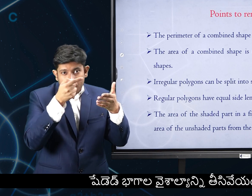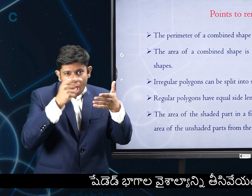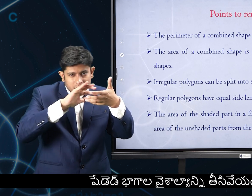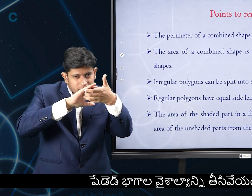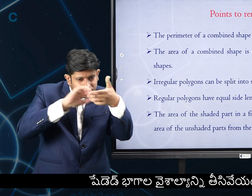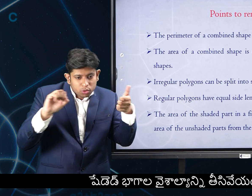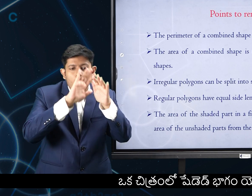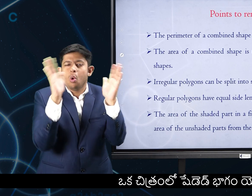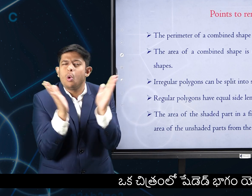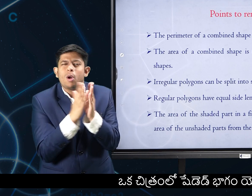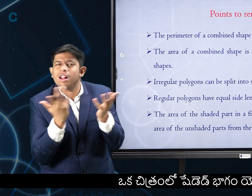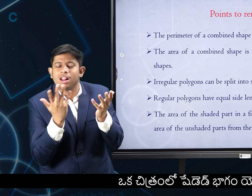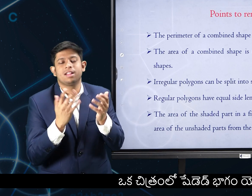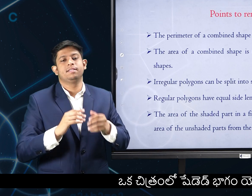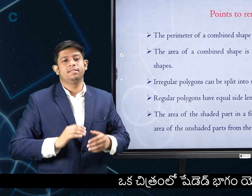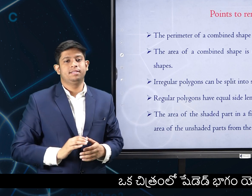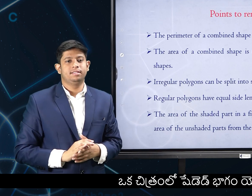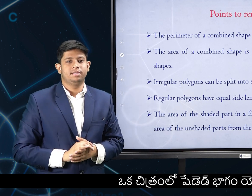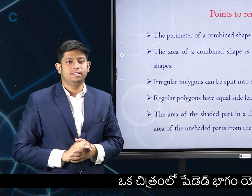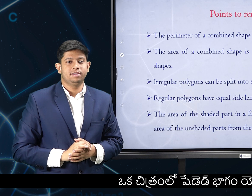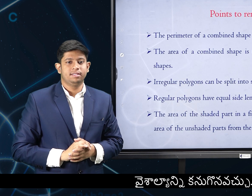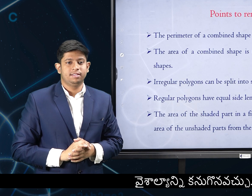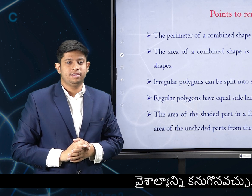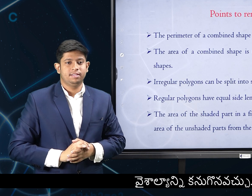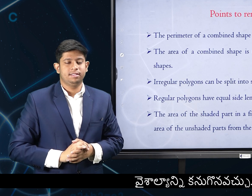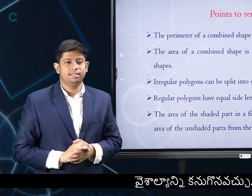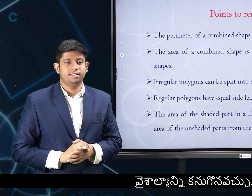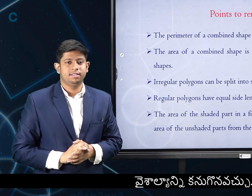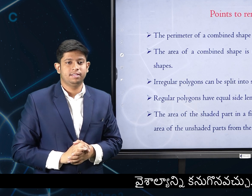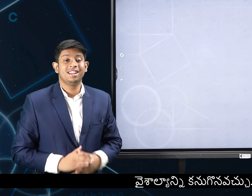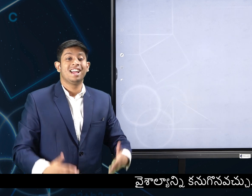తీసివేయడం ద్వారా ఒక చిత్రంలో షేడెడ్ భాగం యొక్క వైశాల్యాన్ని కనుగొనవచ్చు.